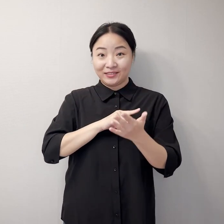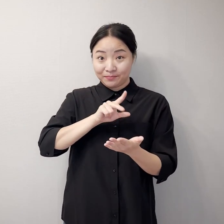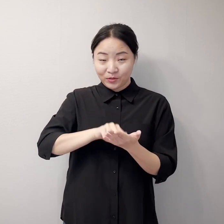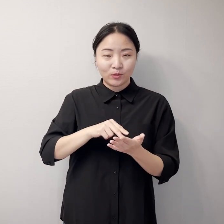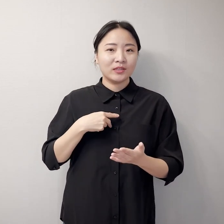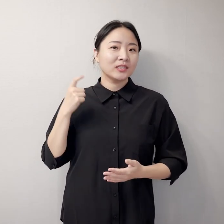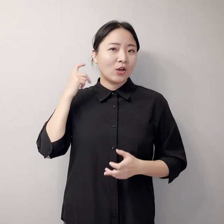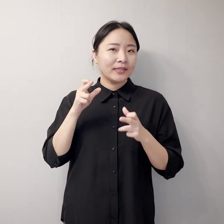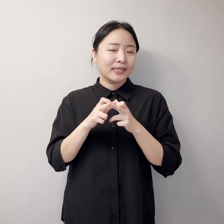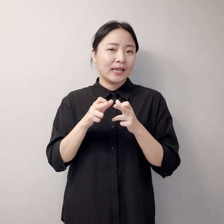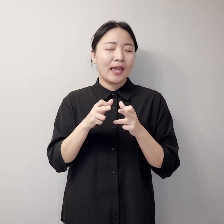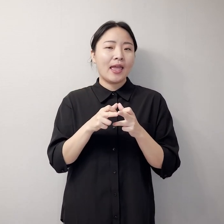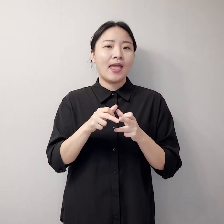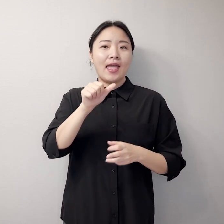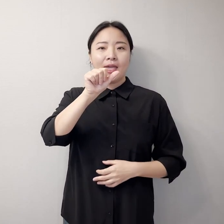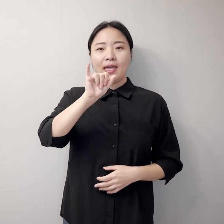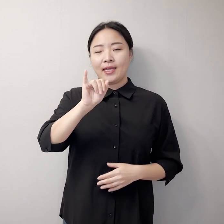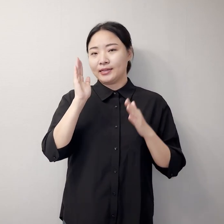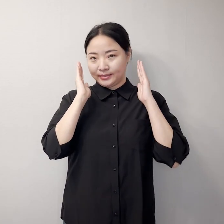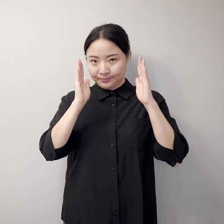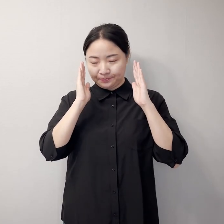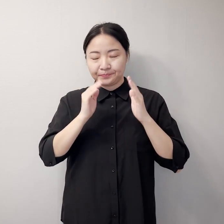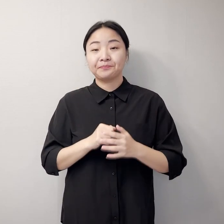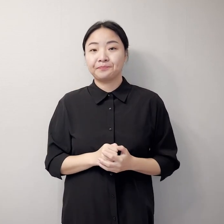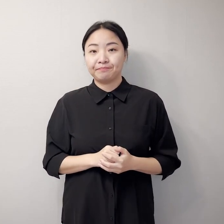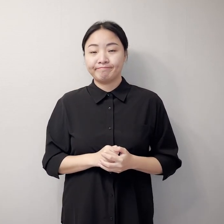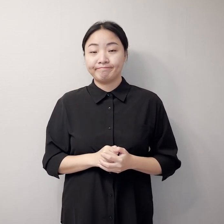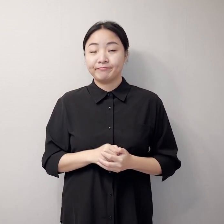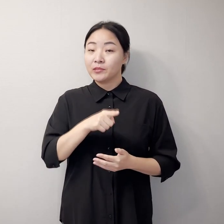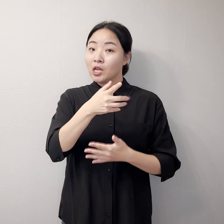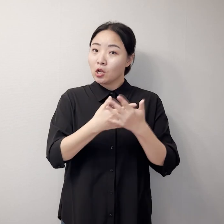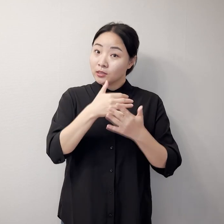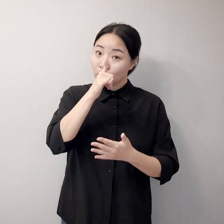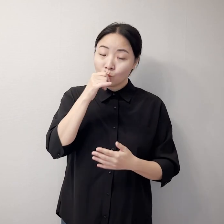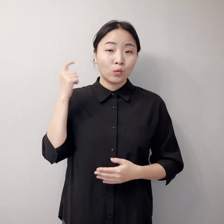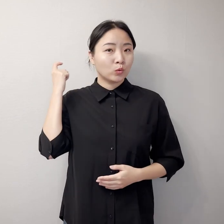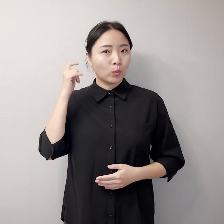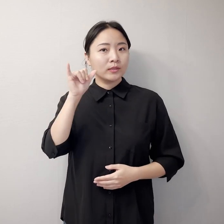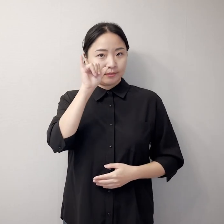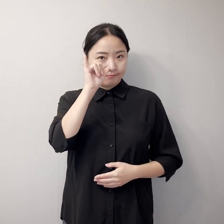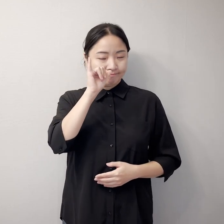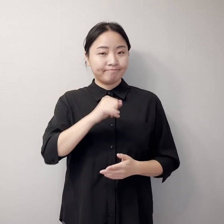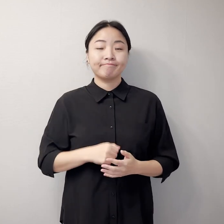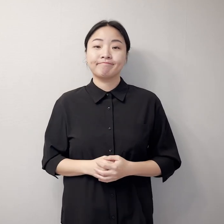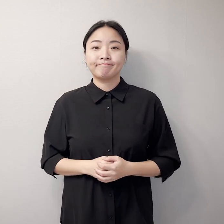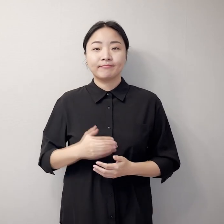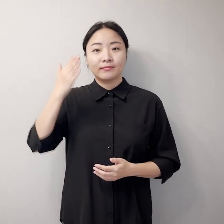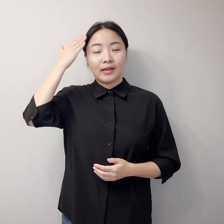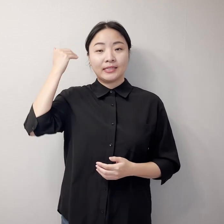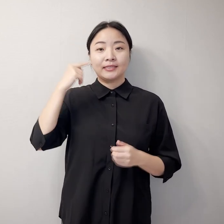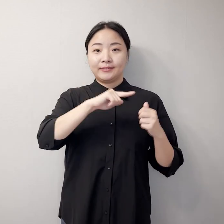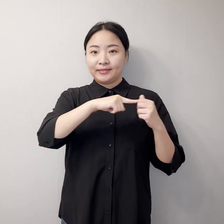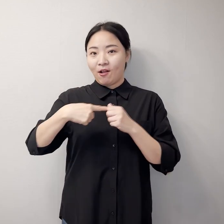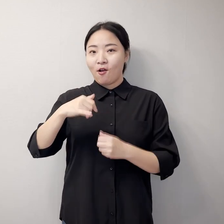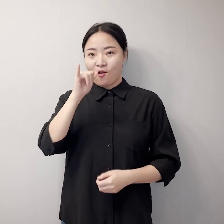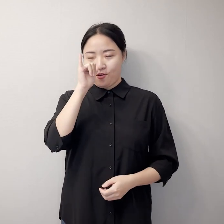청각장애 AI 학습은 영상과 소리로 구성되어 있으며 한글 자막이